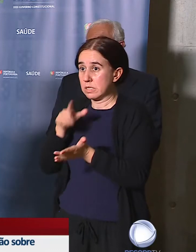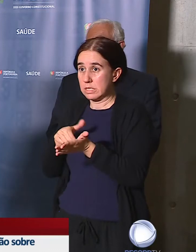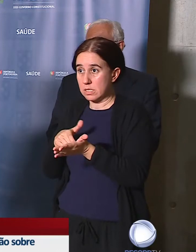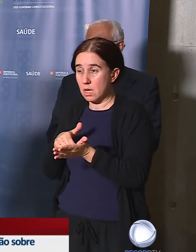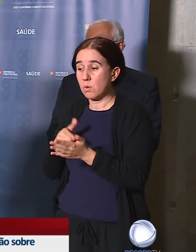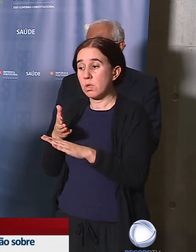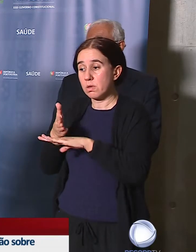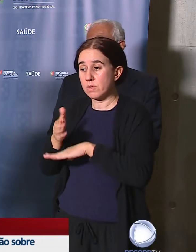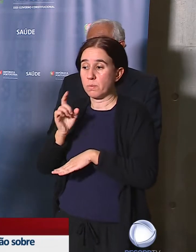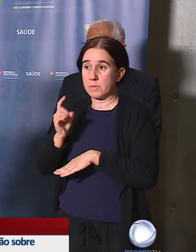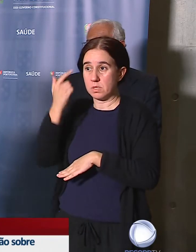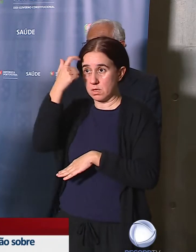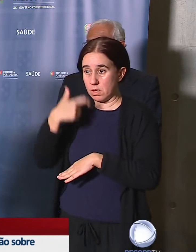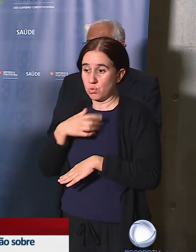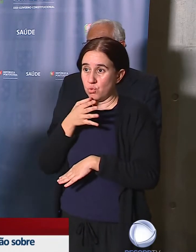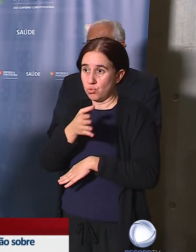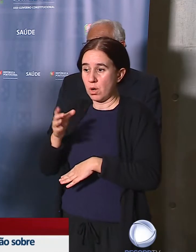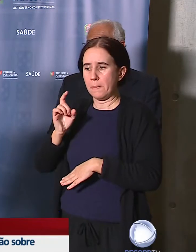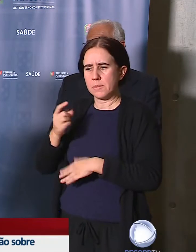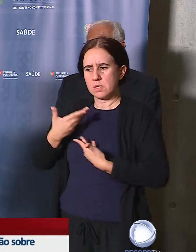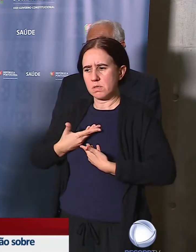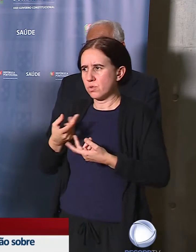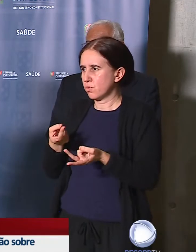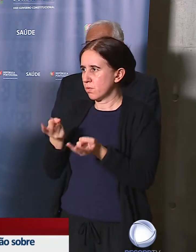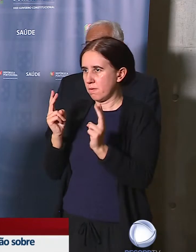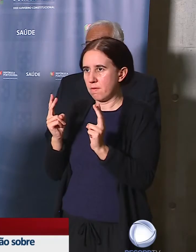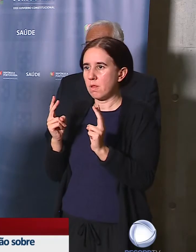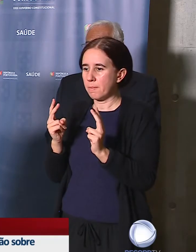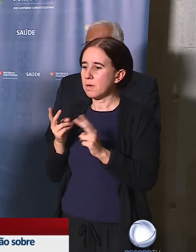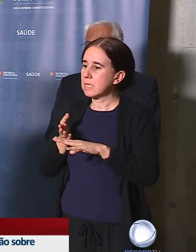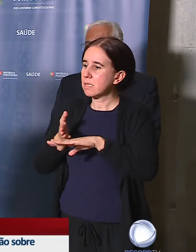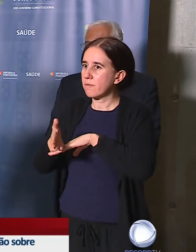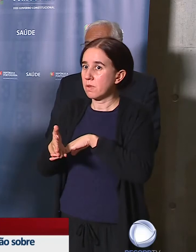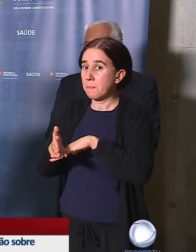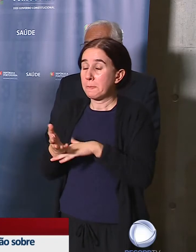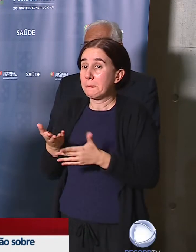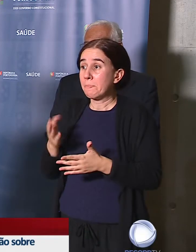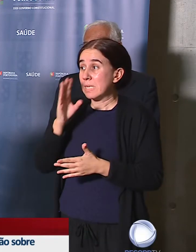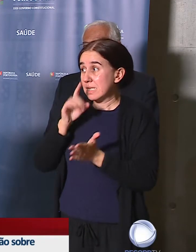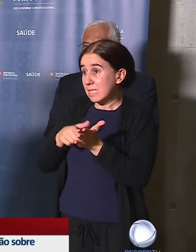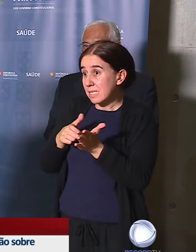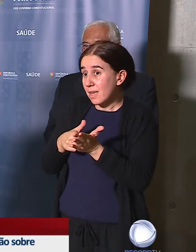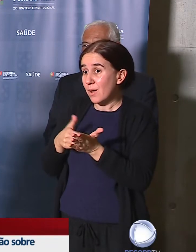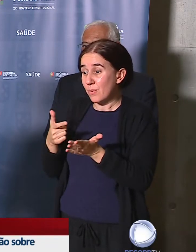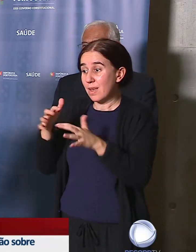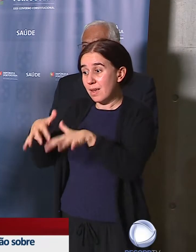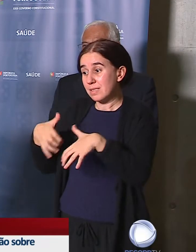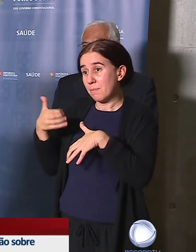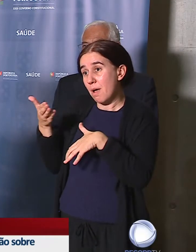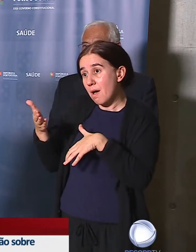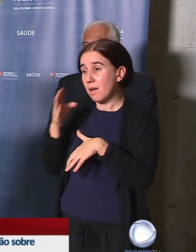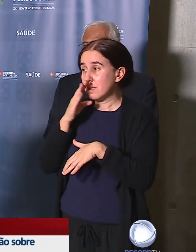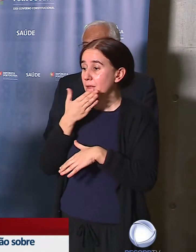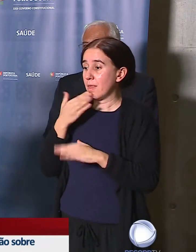necessária a intervenção do Presidente. Já disse que o Presidente está disponível para intervir. Se for necessária a intervenção da Assembleia, se